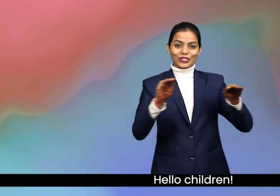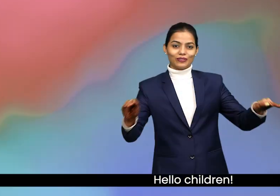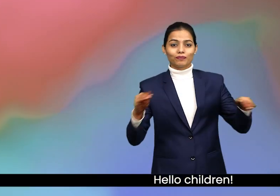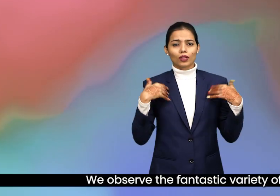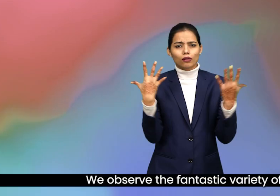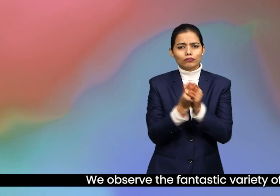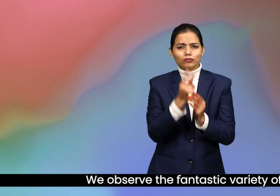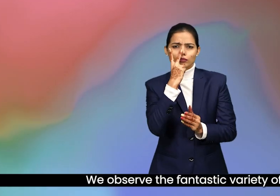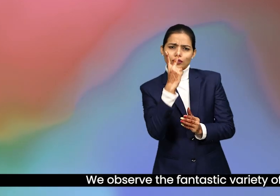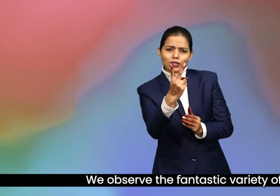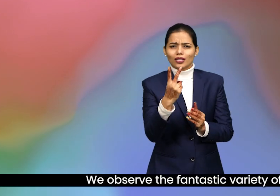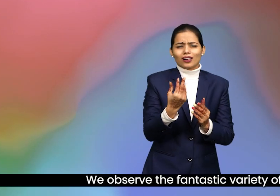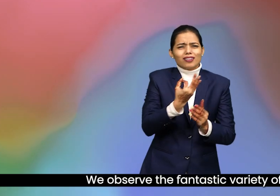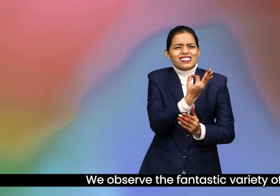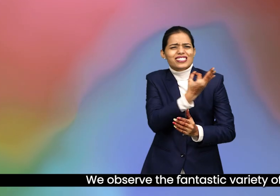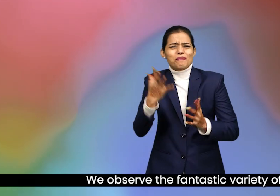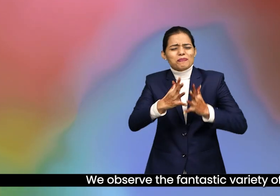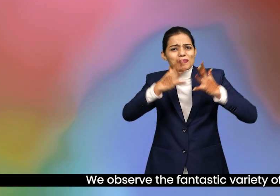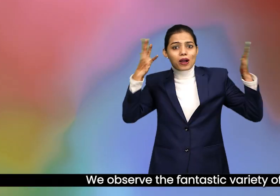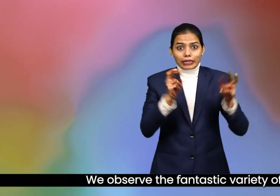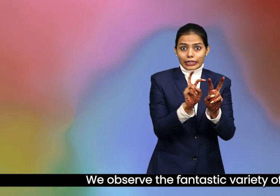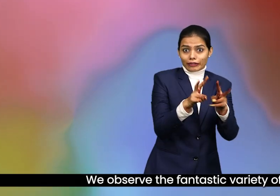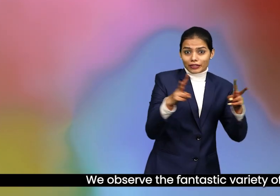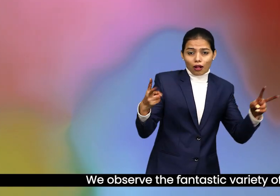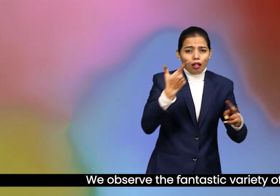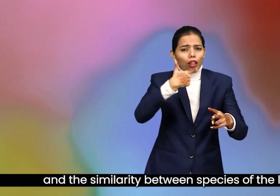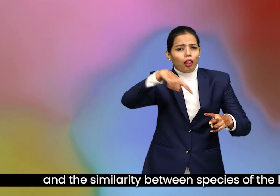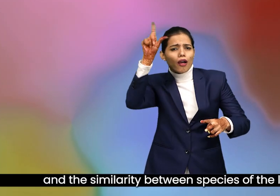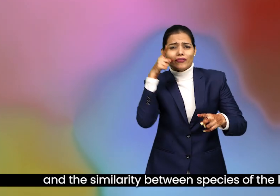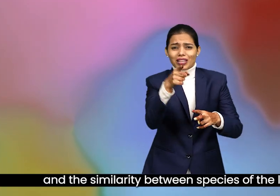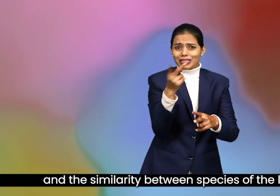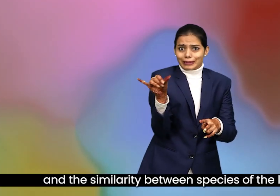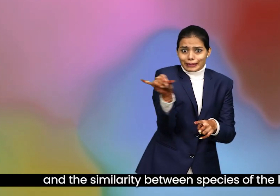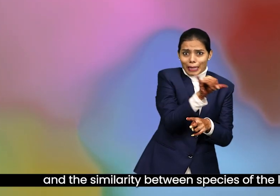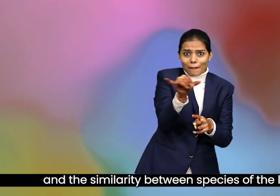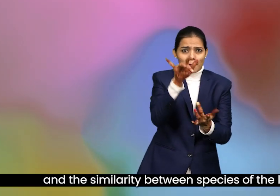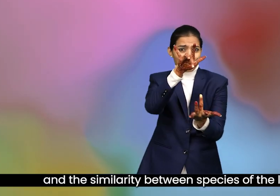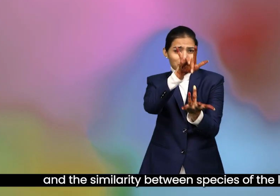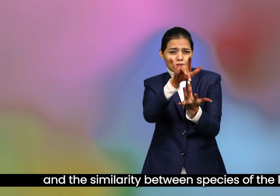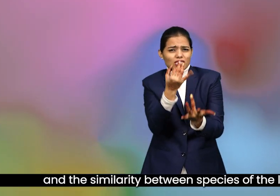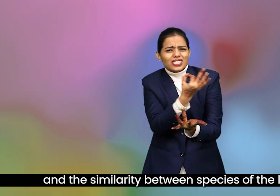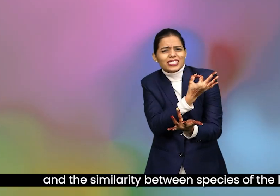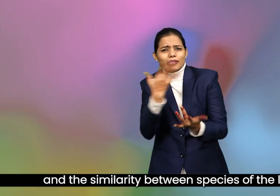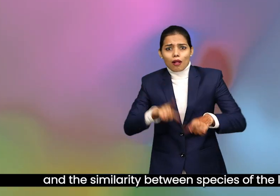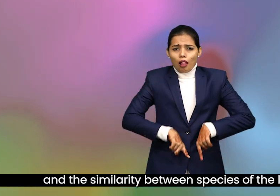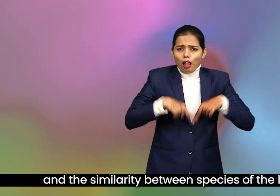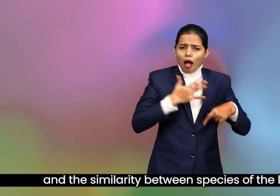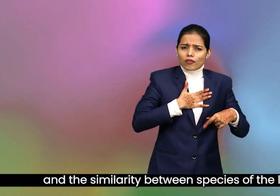செல்வங்களே, அற்புதமான பல்வேறு வகையான உயிரினங்களையும் வாழும் உலகின் இனங்களுக்கு இடையிலான ஒற்றுமையையும்